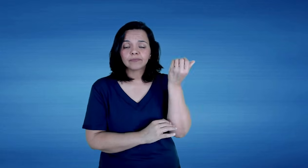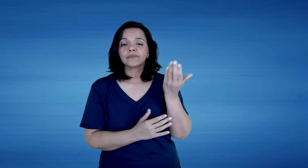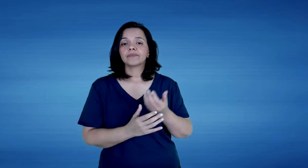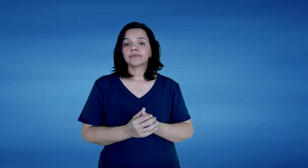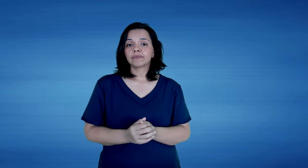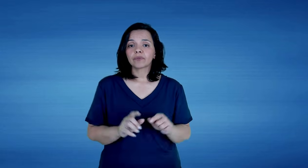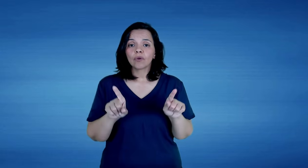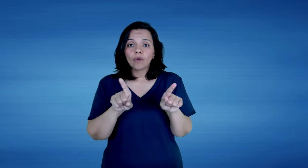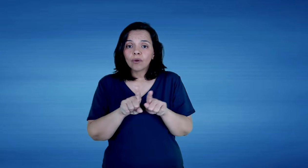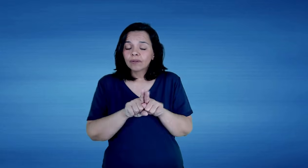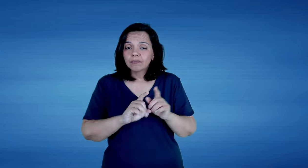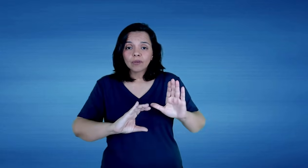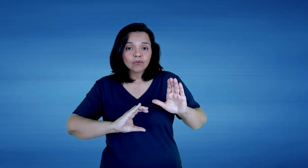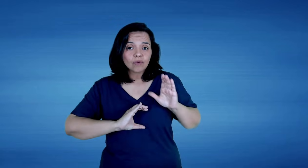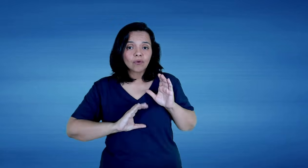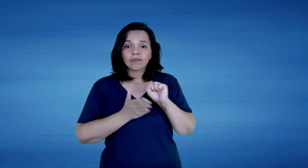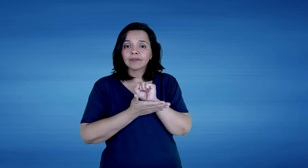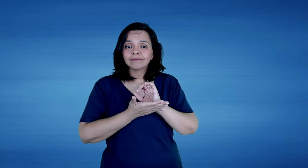Há o dom do arrependimento.